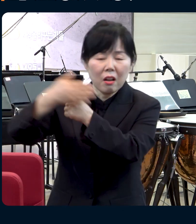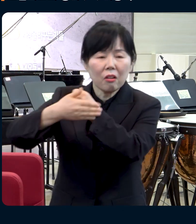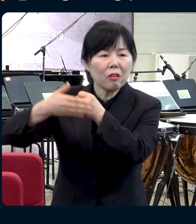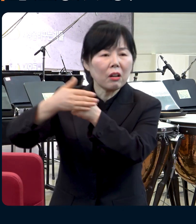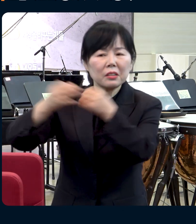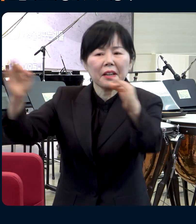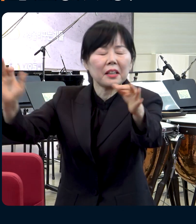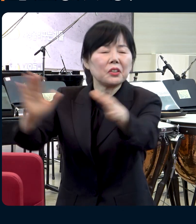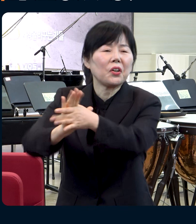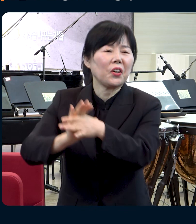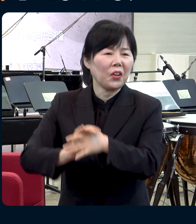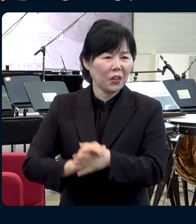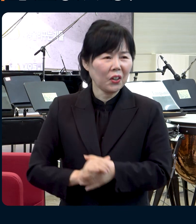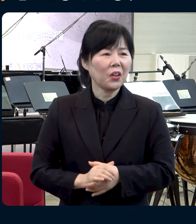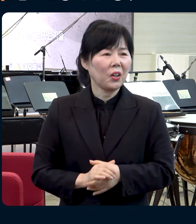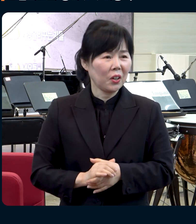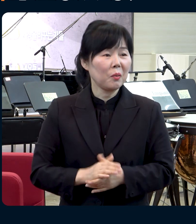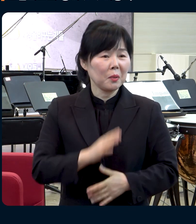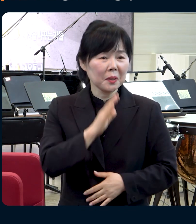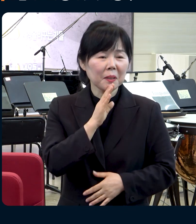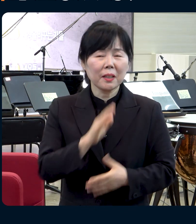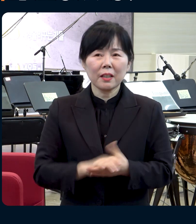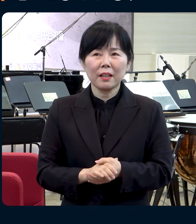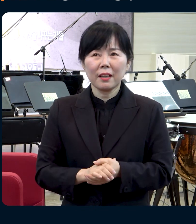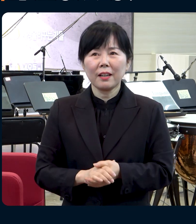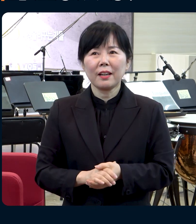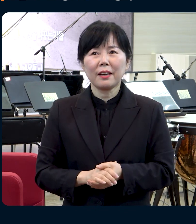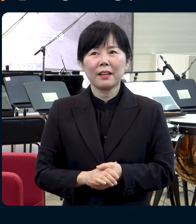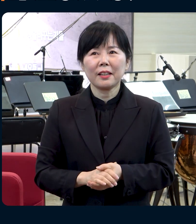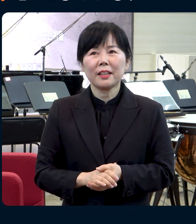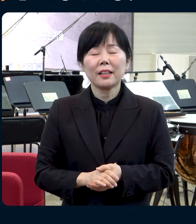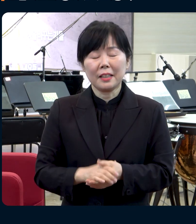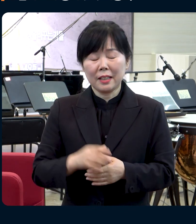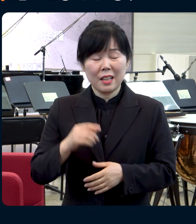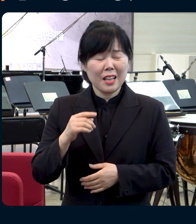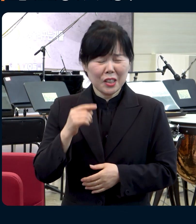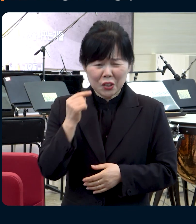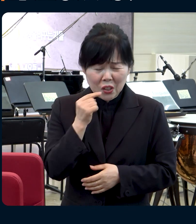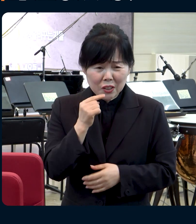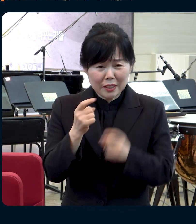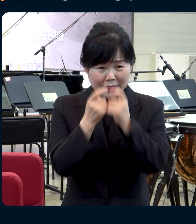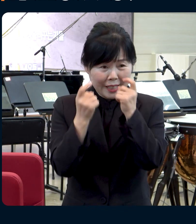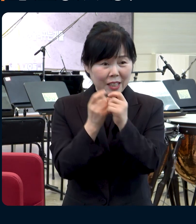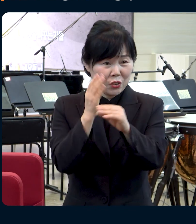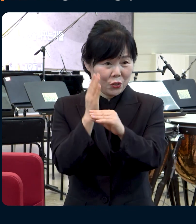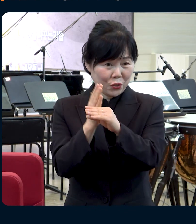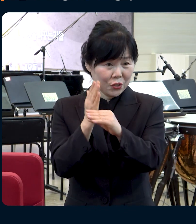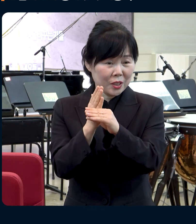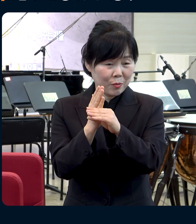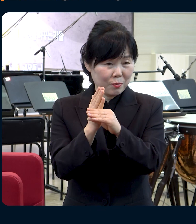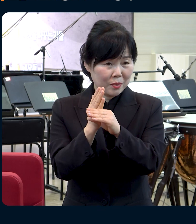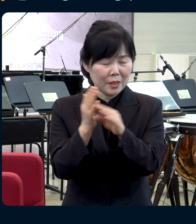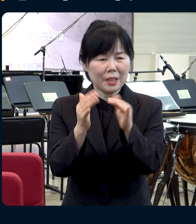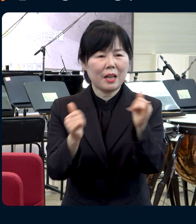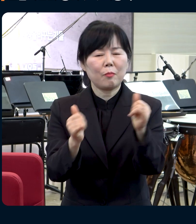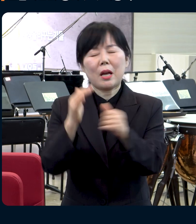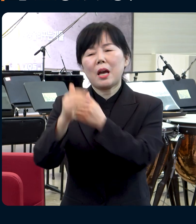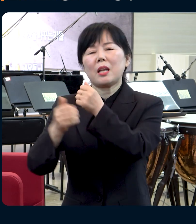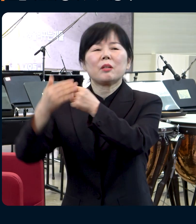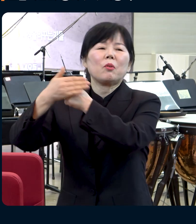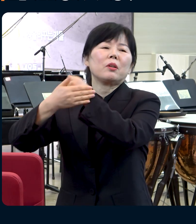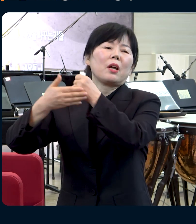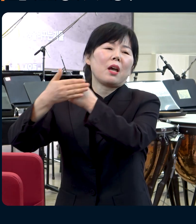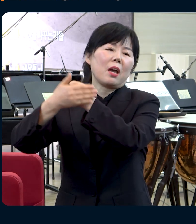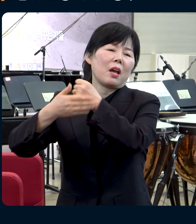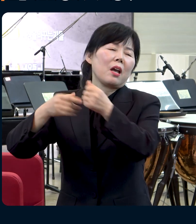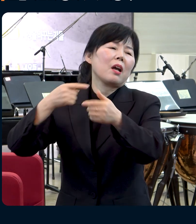내려가는 겁니다. 그래서 우리가 특별히 철저한 이기주의나 자기중심적인 삶은요, 하나님의 은혜를 잘 경험하지